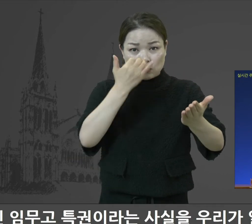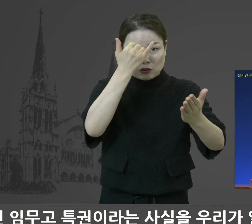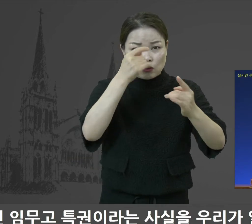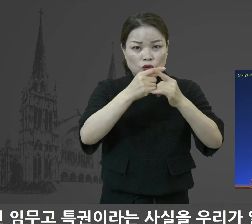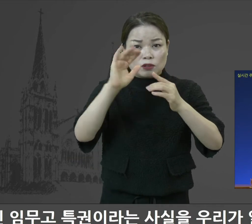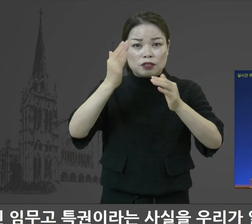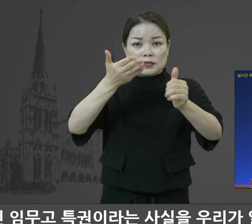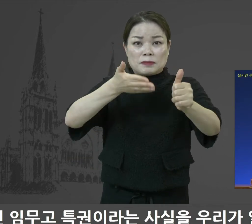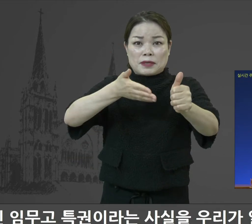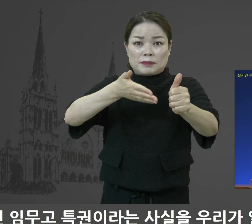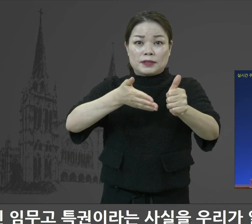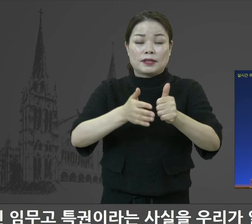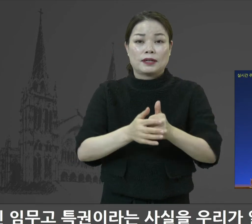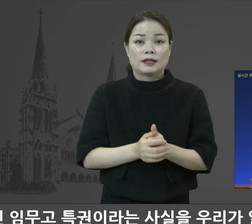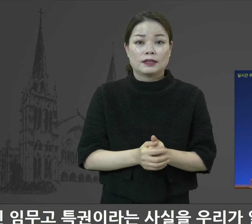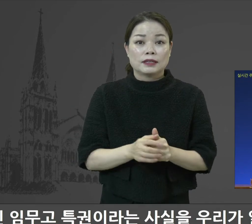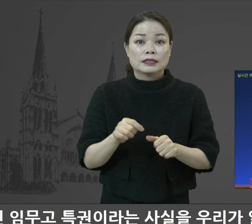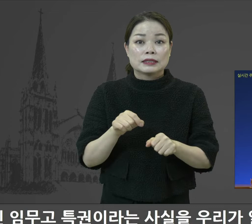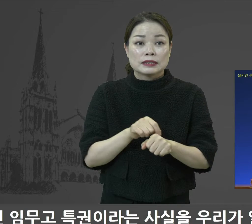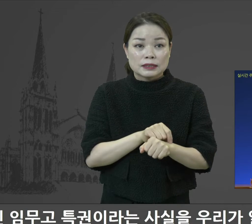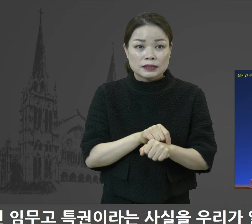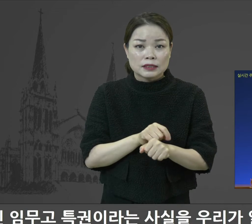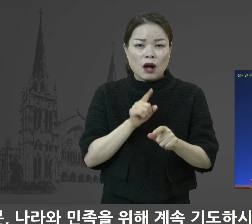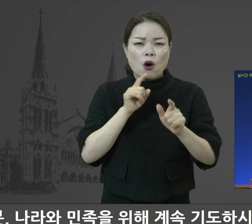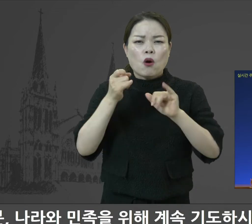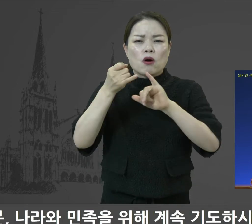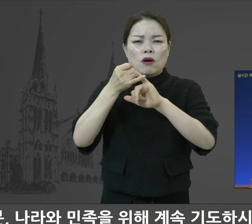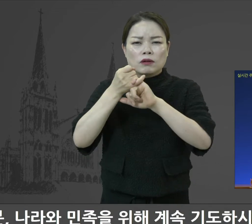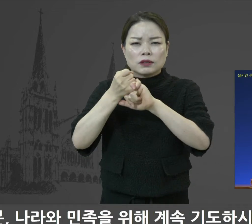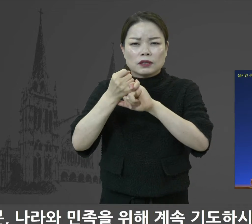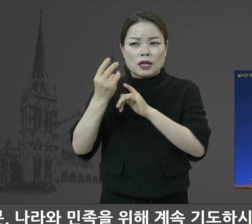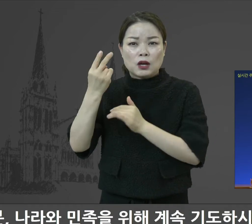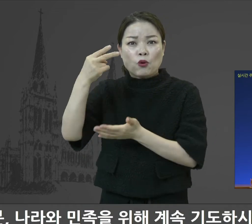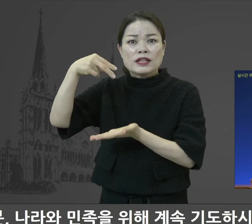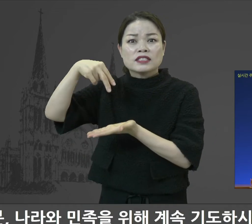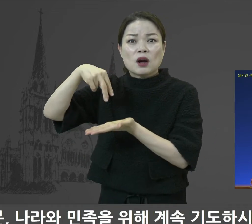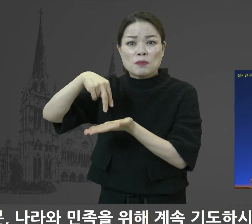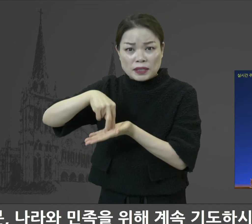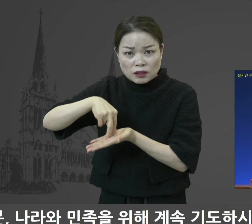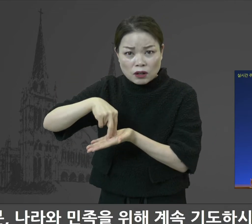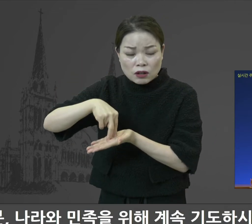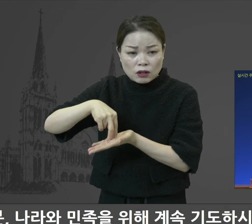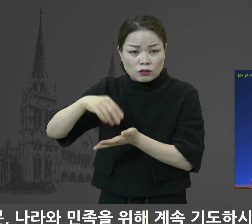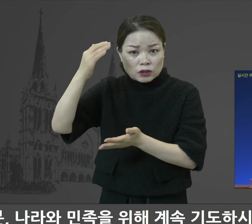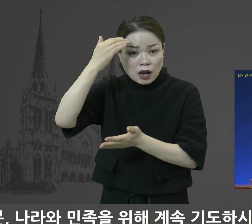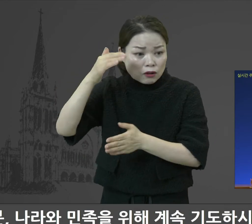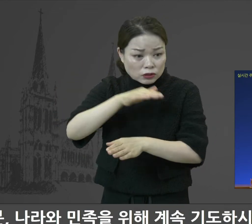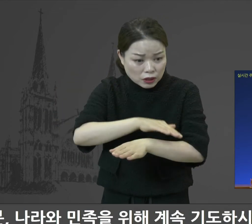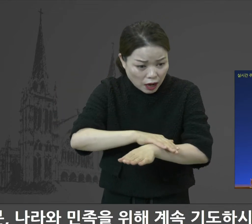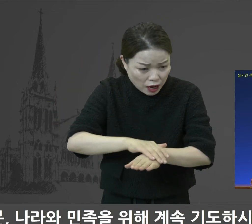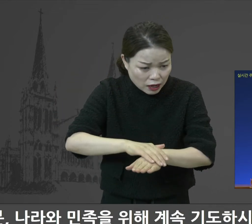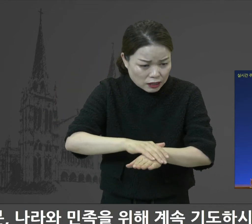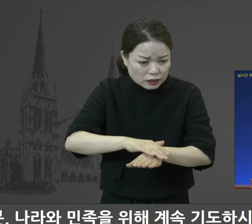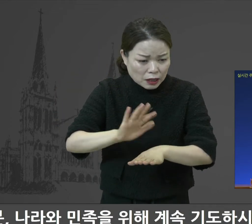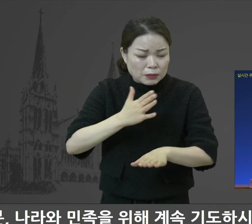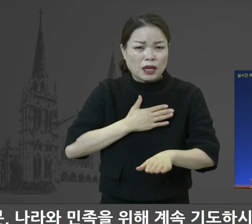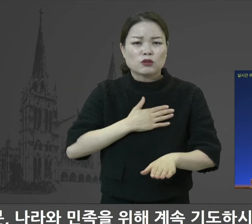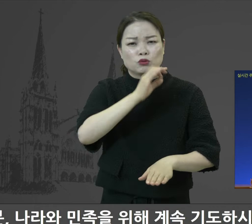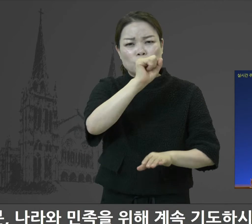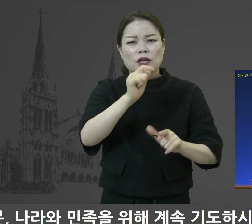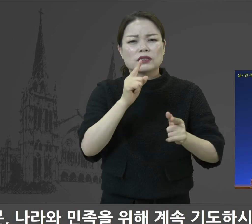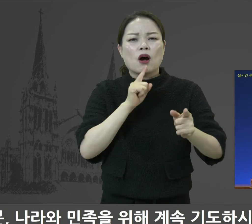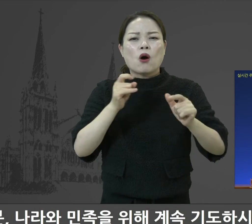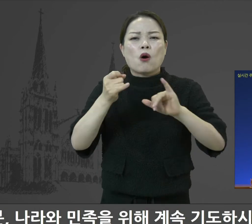있기를 소망합니다. 특별히 언약의 관점에서, 우리나라 잘 되면 나도 좋다는 것이 아니라